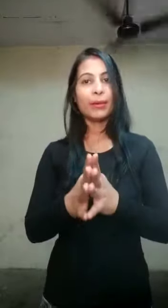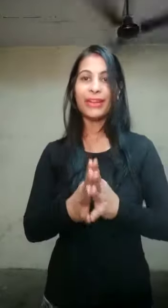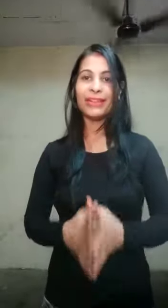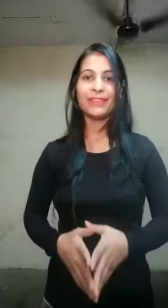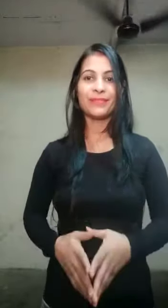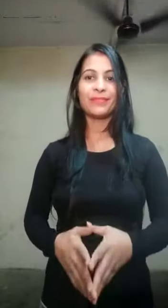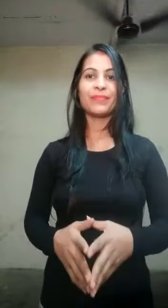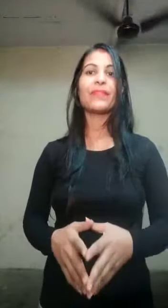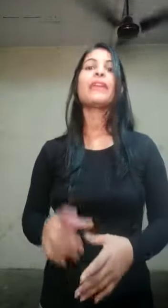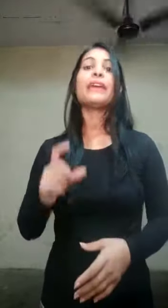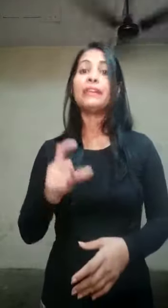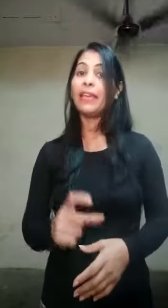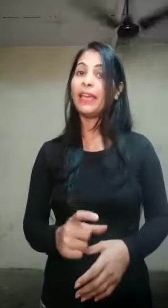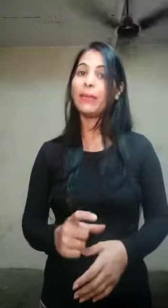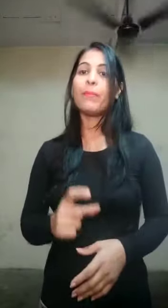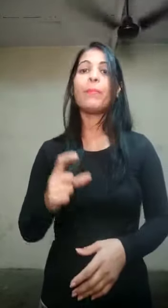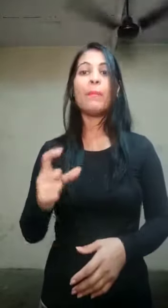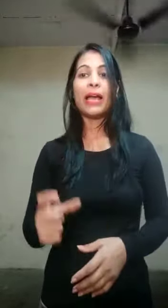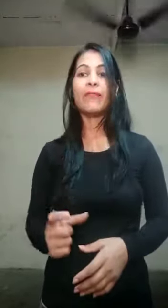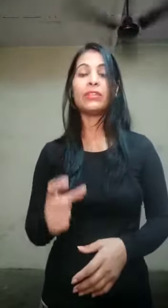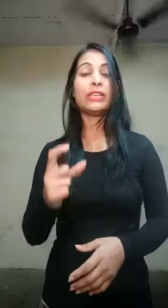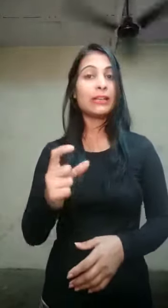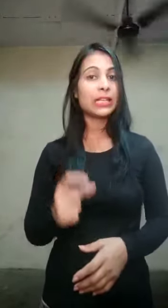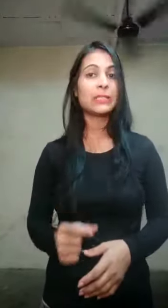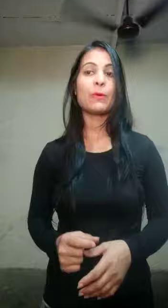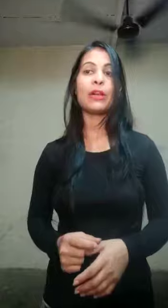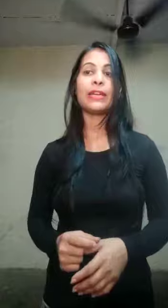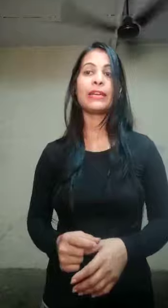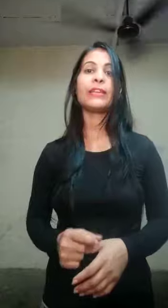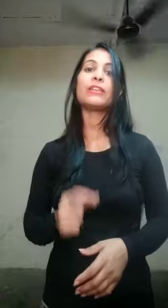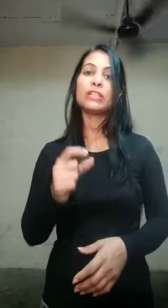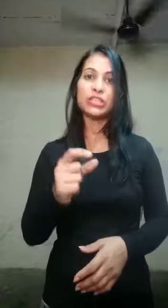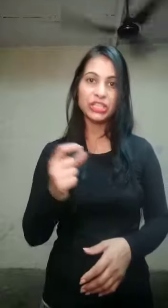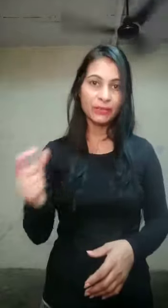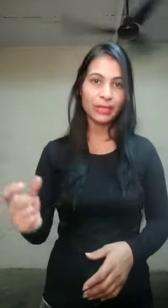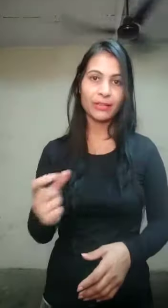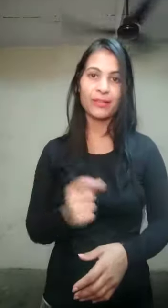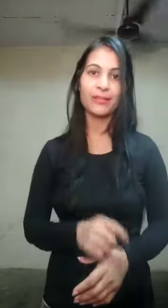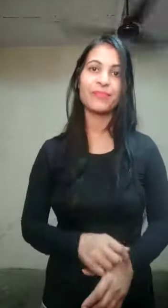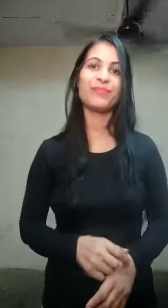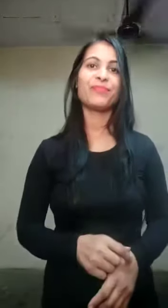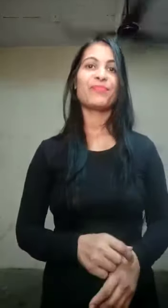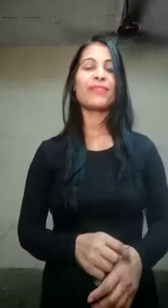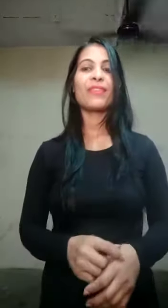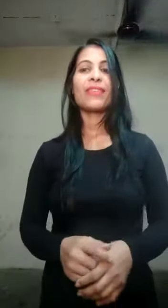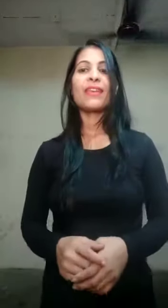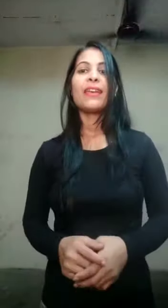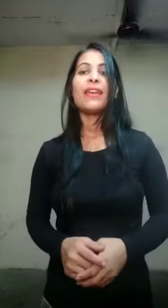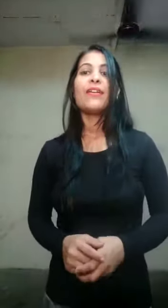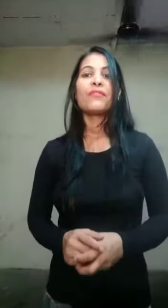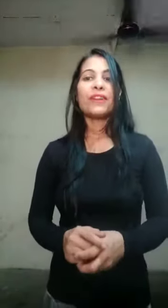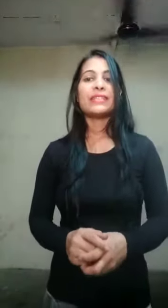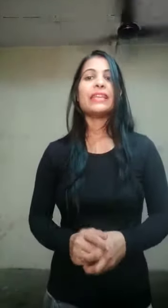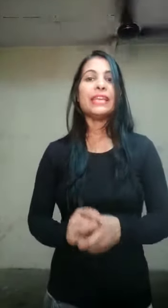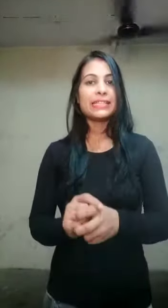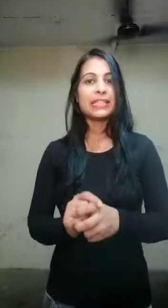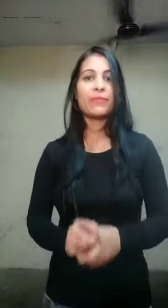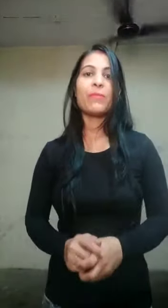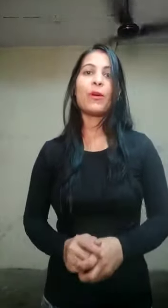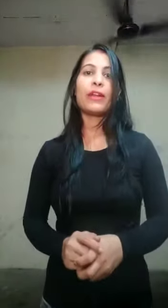बरेली, KM मायावती गर्ल्स पॉलिटेक्निक GB नगर। फ्रेंड्स, इन सभी